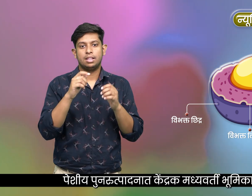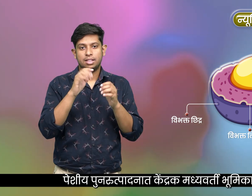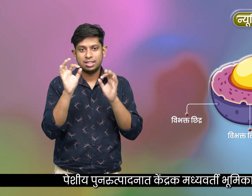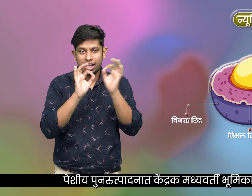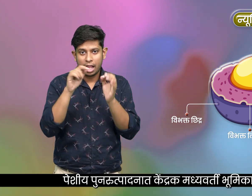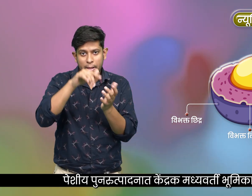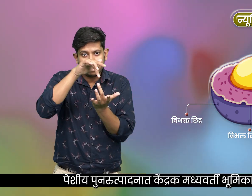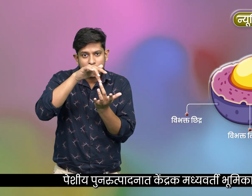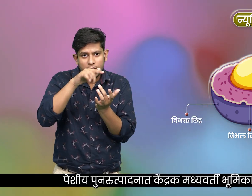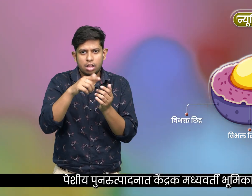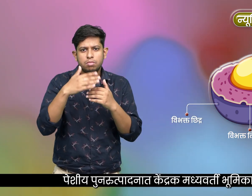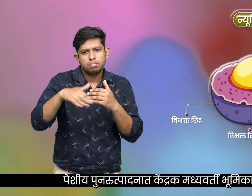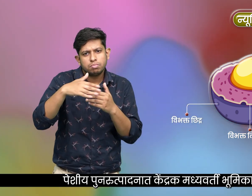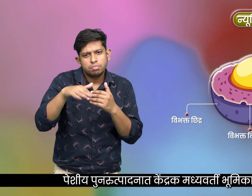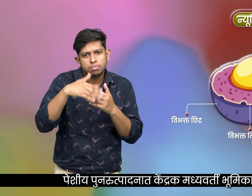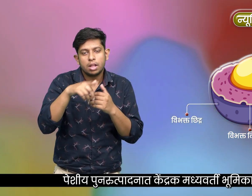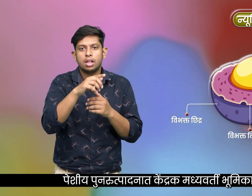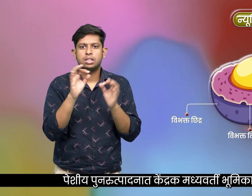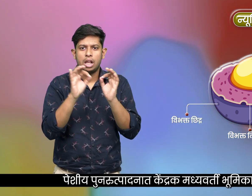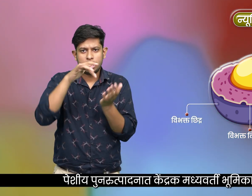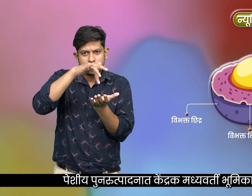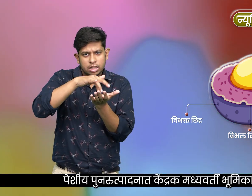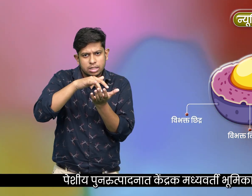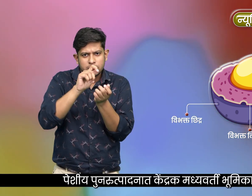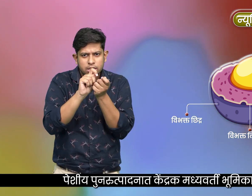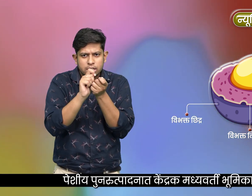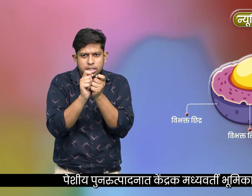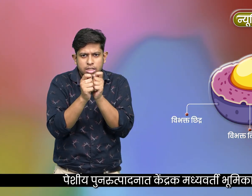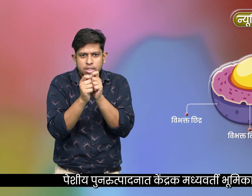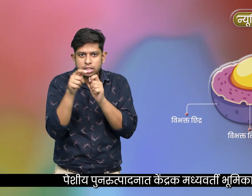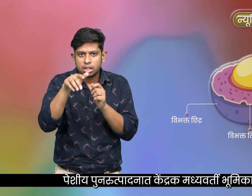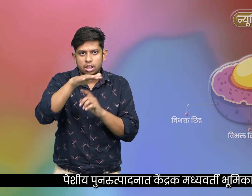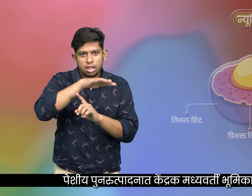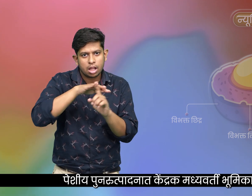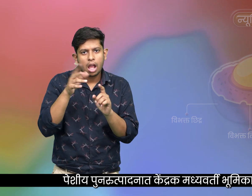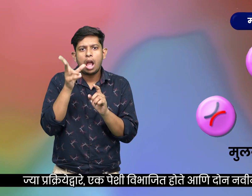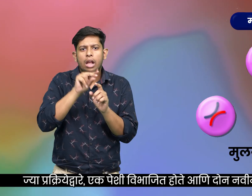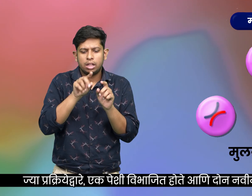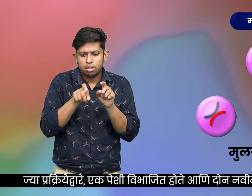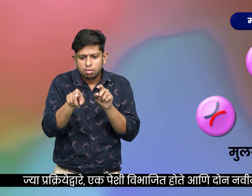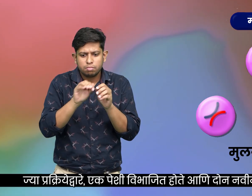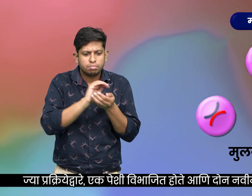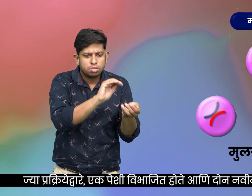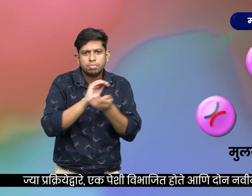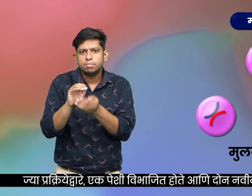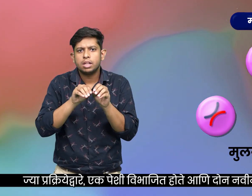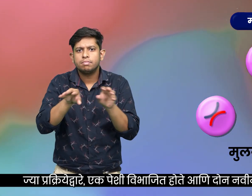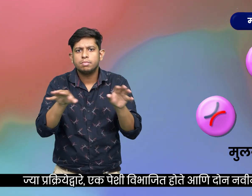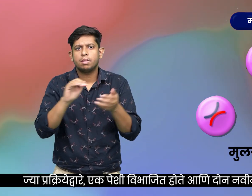पेशीय पुनरुत्पादनात केंद्रक मध्यवर्ती भूमिका बजावते, ज्या प्रक्रियेद्वारे एक पेशी